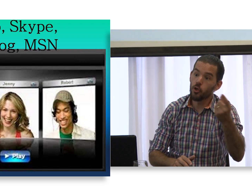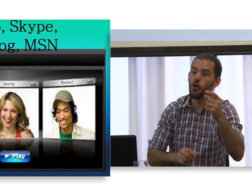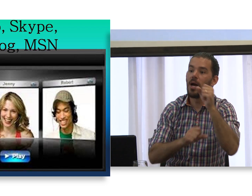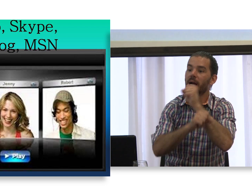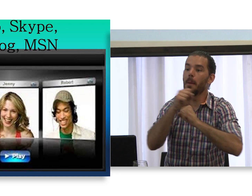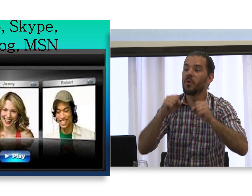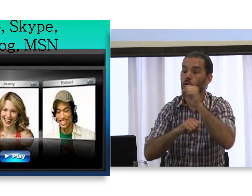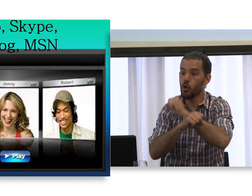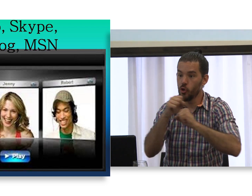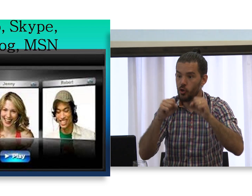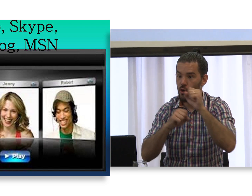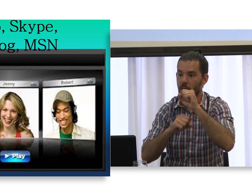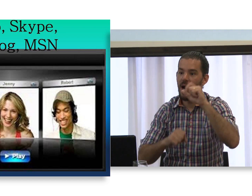conversación entre 2 o 3.